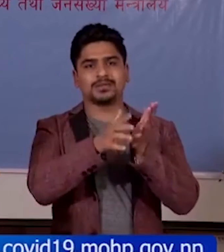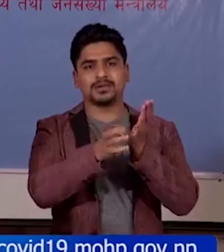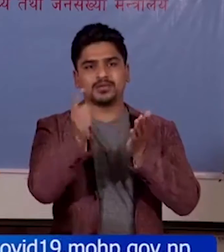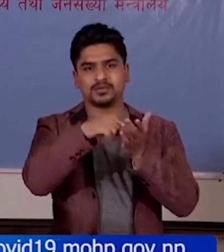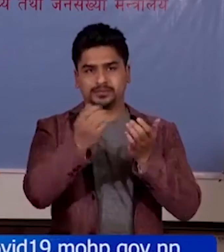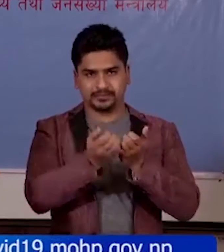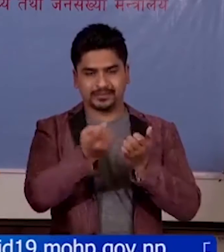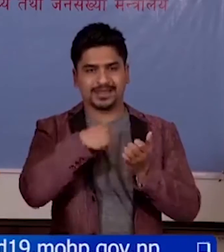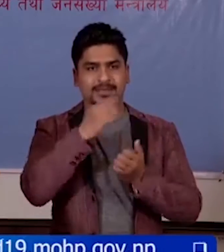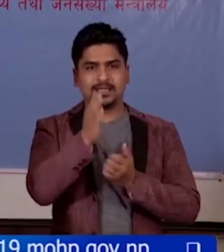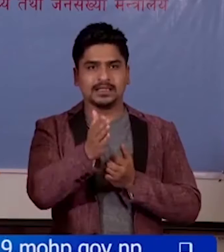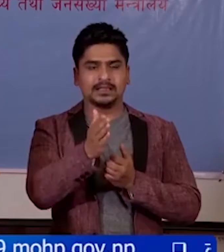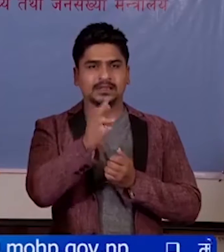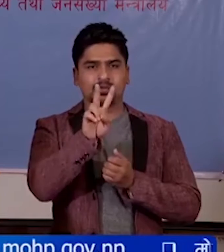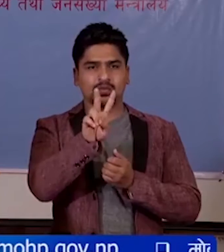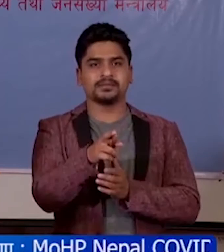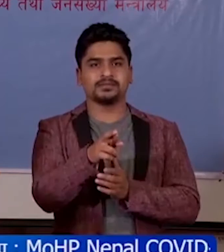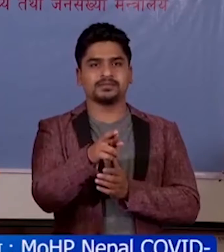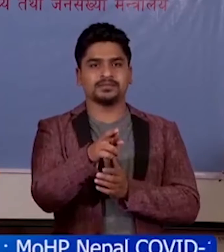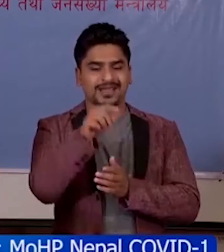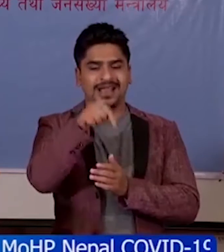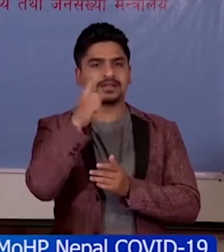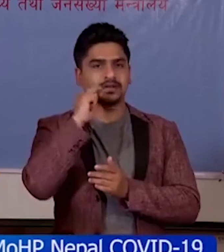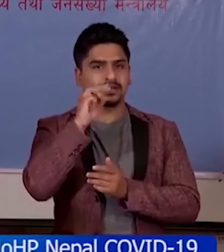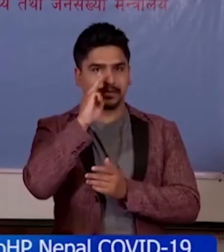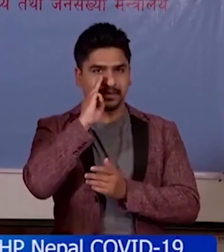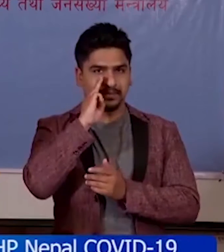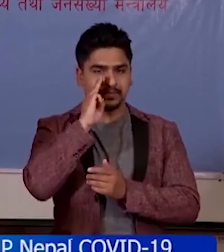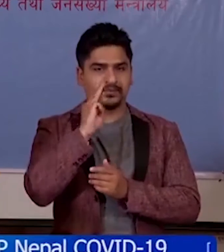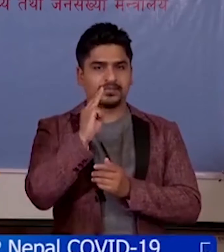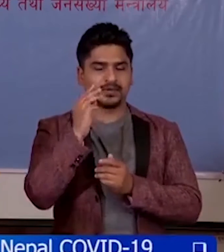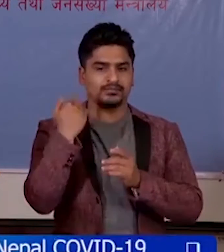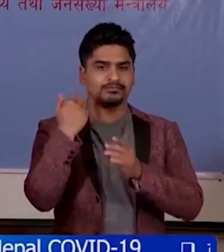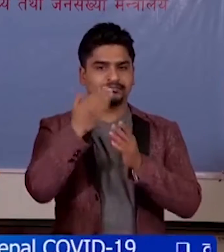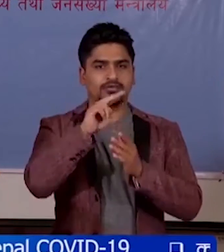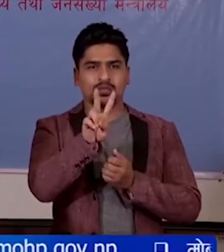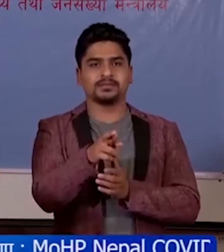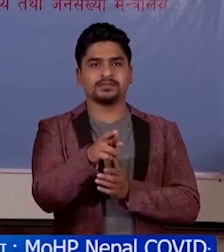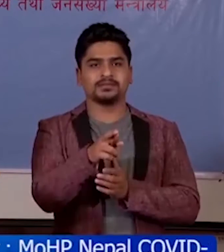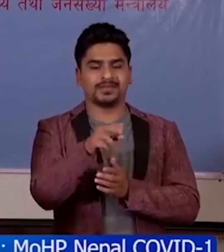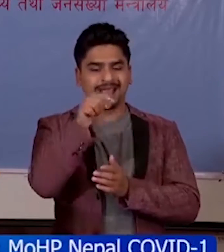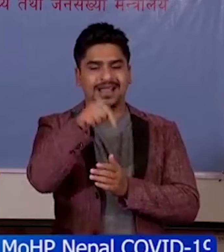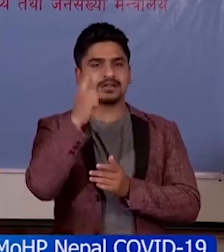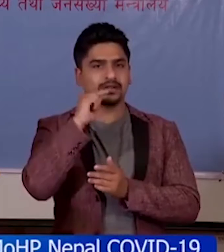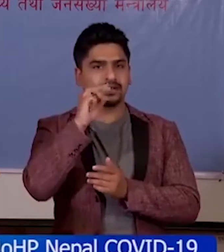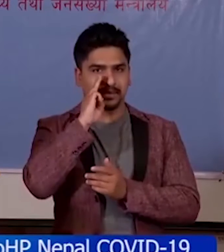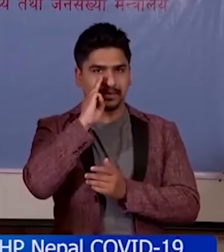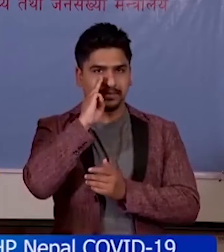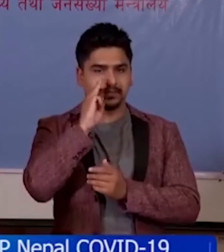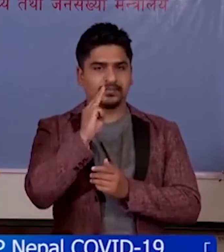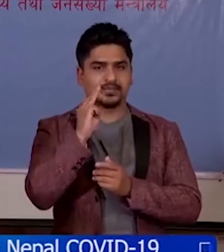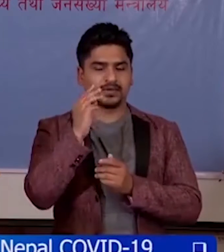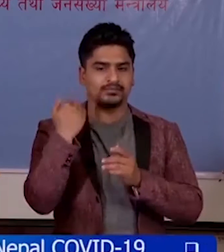भाइरस पोजिटिभ देखिए पनि बुधबार र बिहिबार कोरोना संक्रमित बिरामी नभेटिएको उहाँले बताउनुभयो। आजको दिनमा